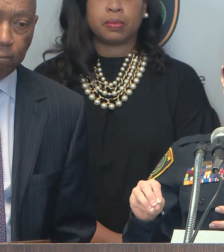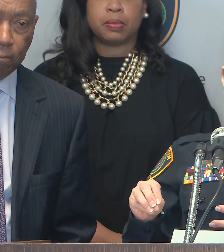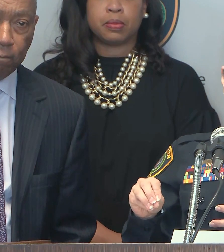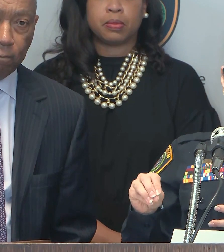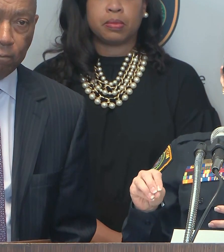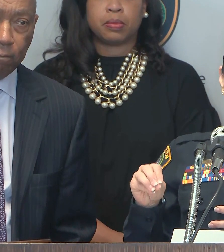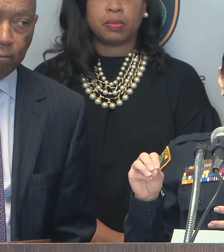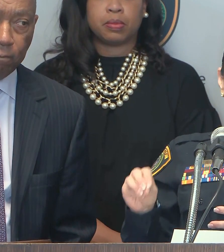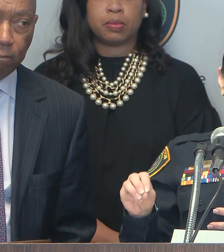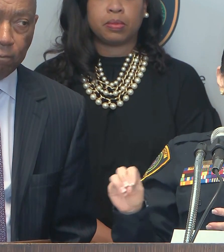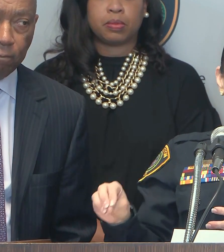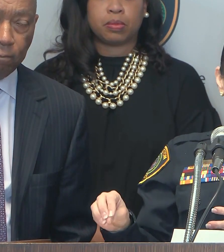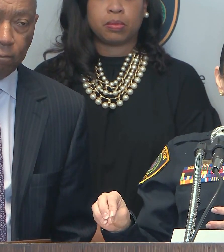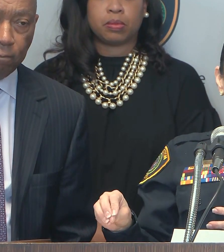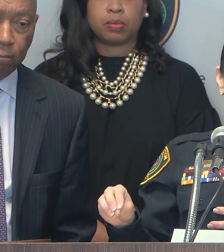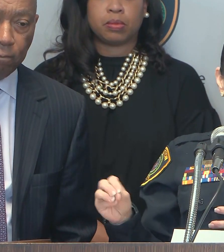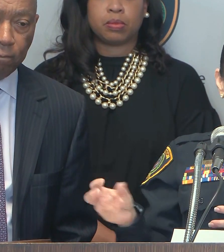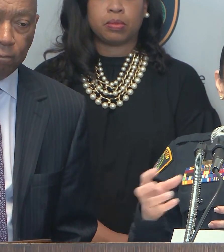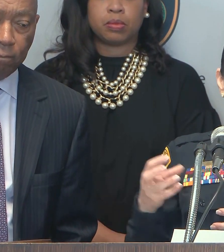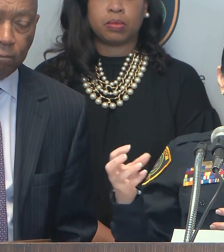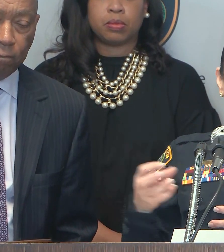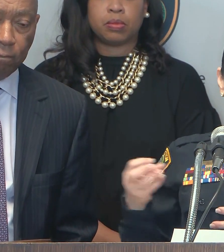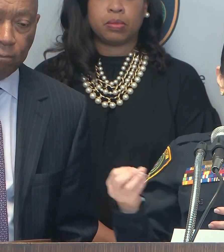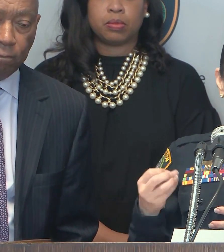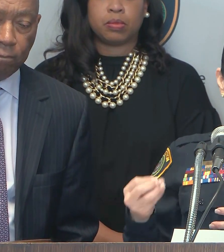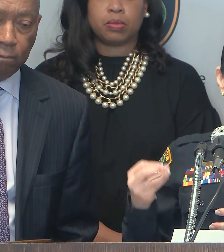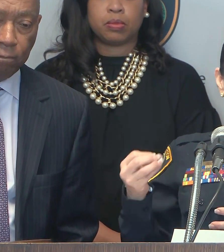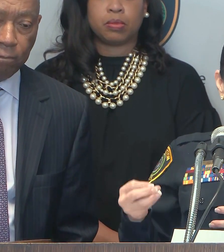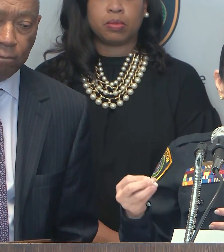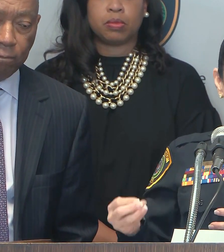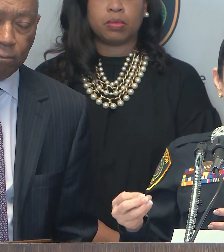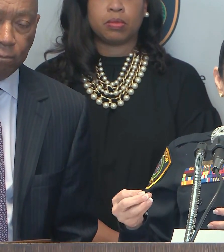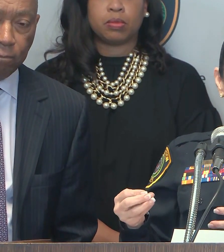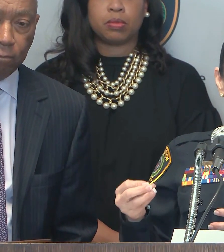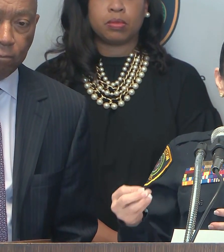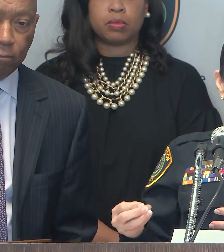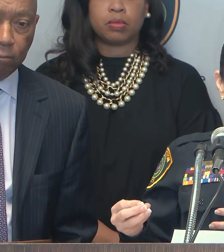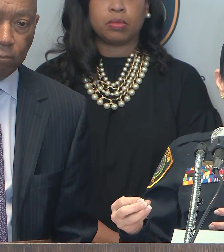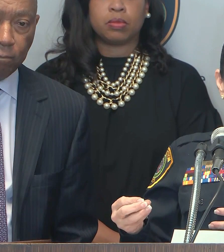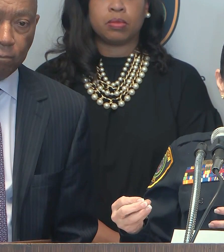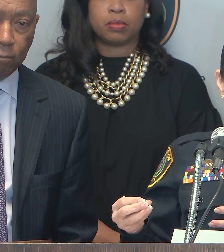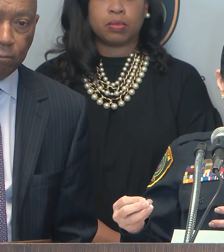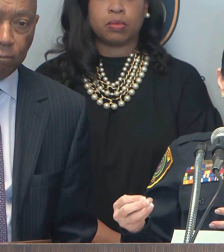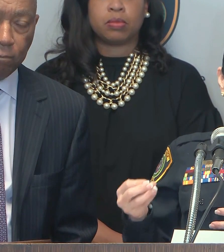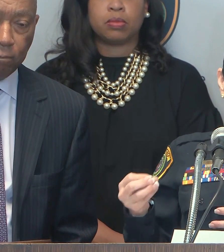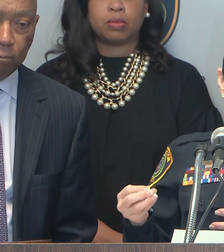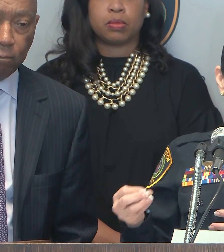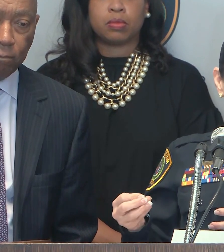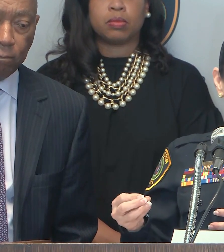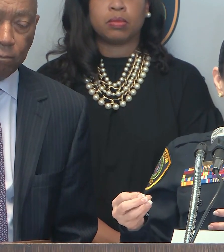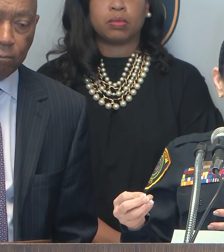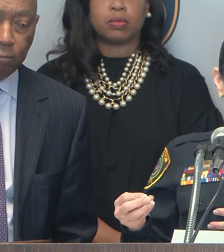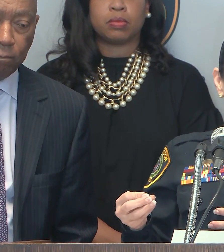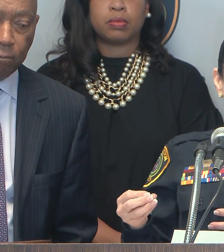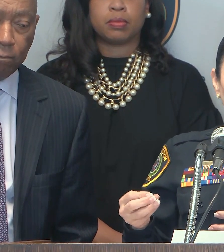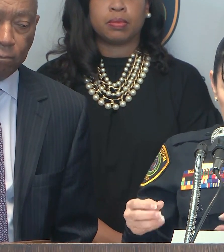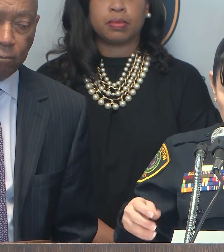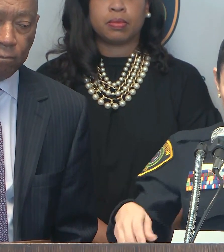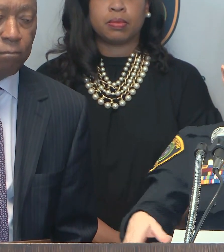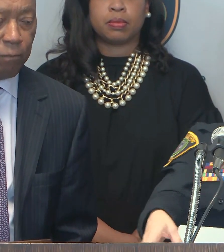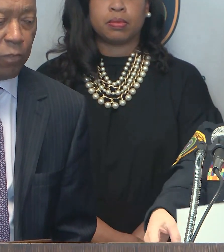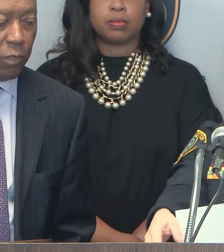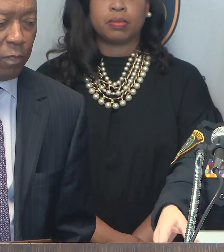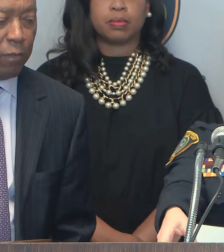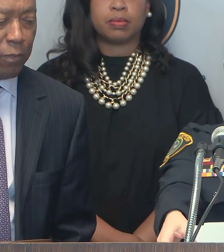hijos, para tenerlos seguros, para ser una comunidad, verdad, seguro, pero poderoso.